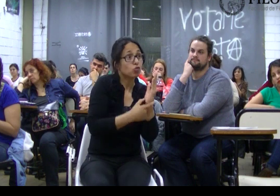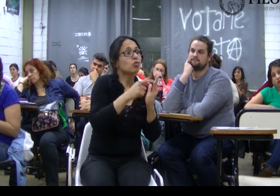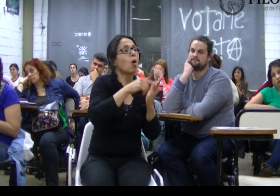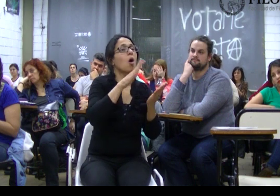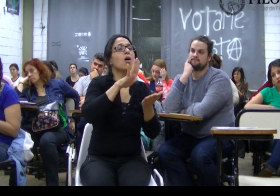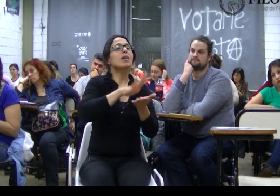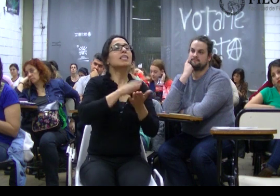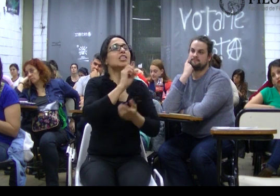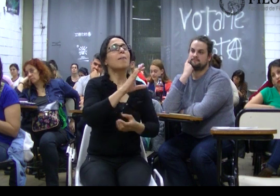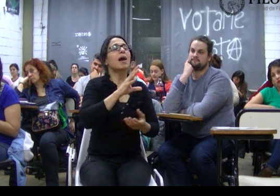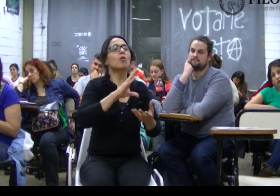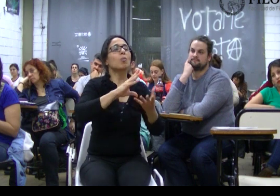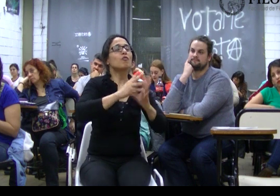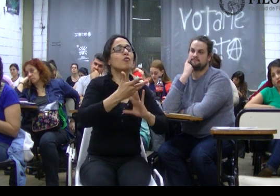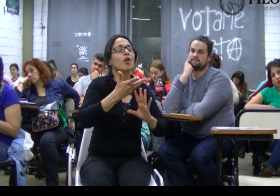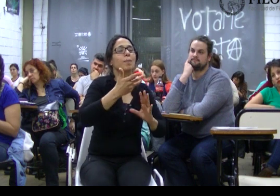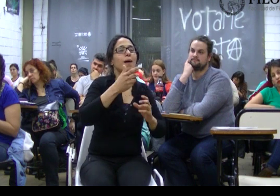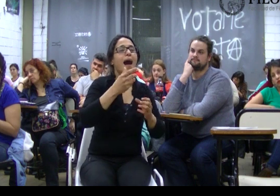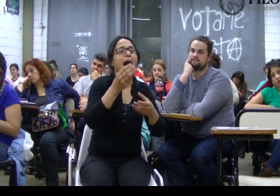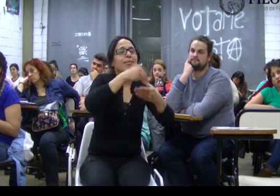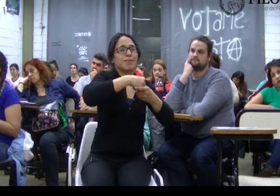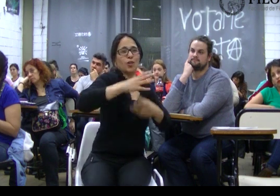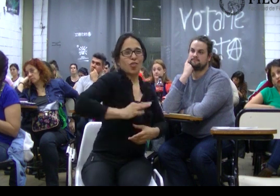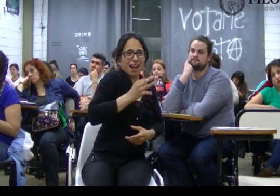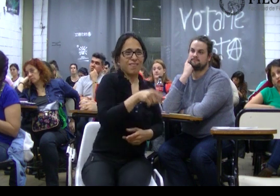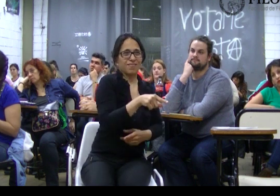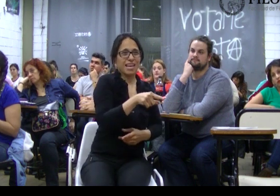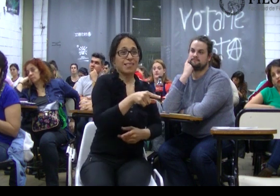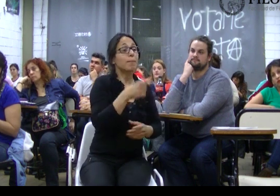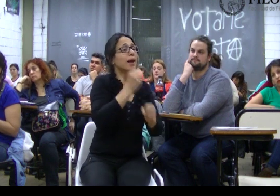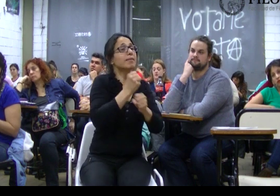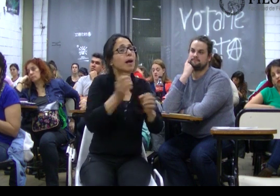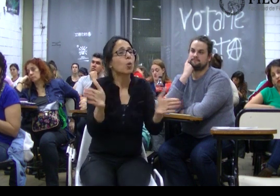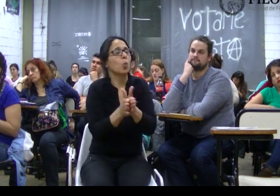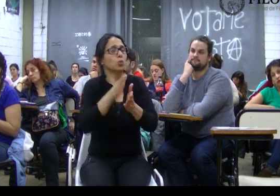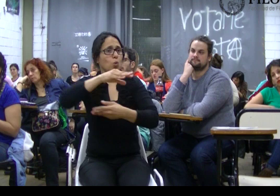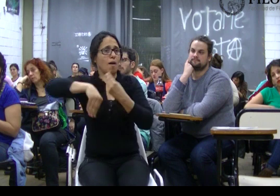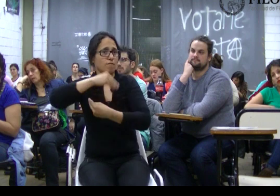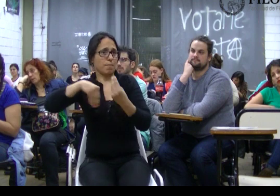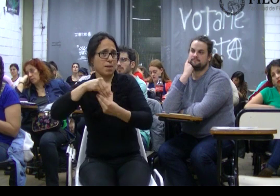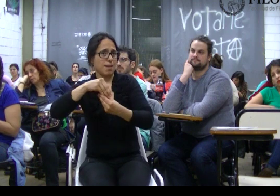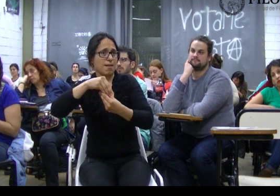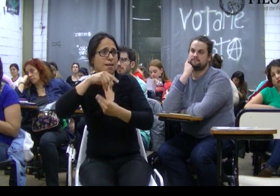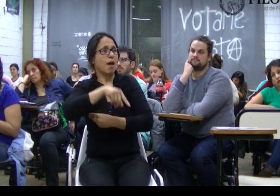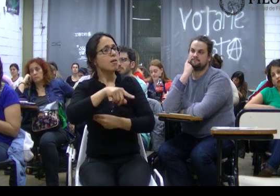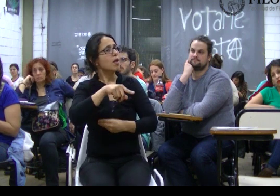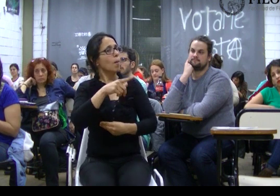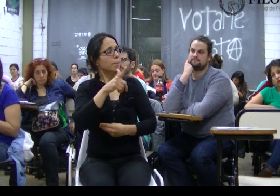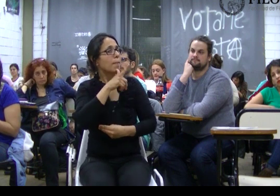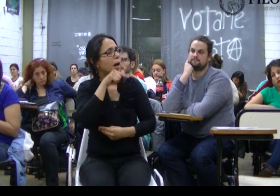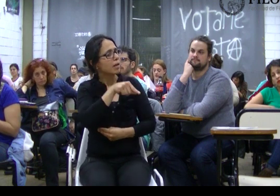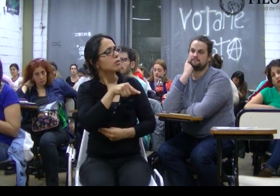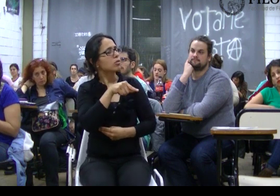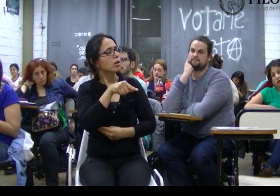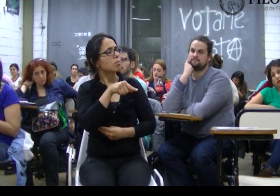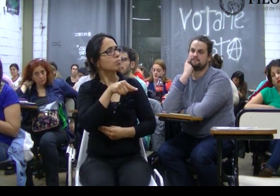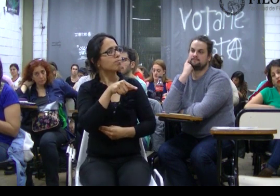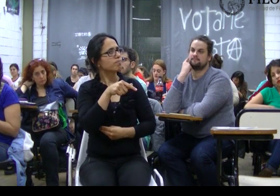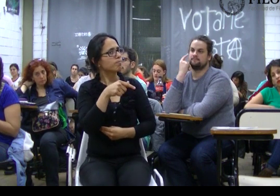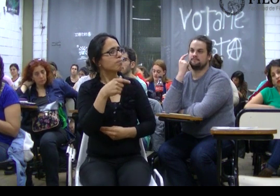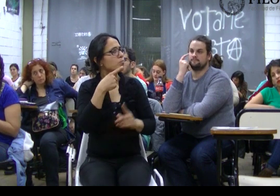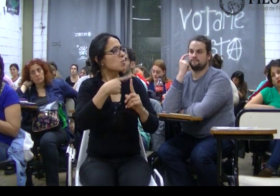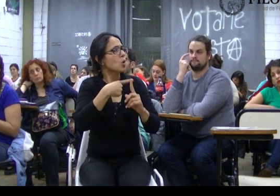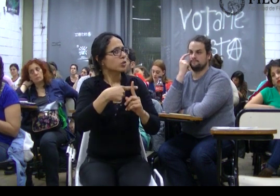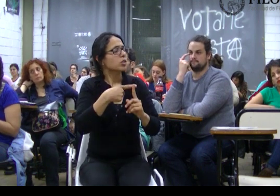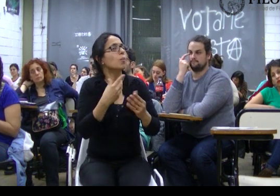familias, para hacer talleres con las familias. A mí me parece que esa línea de intervención es muy propicia porque en